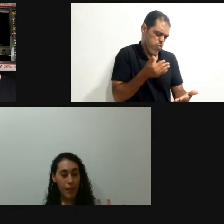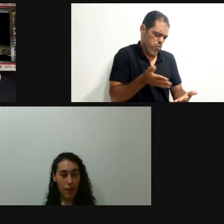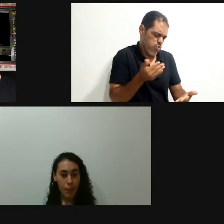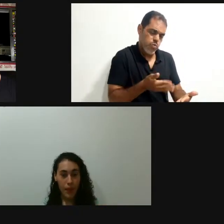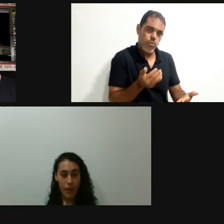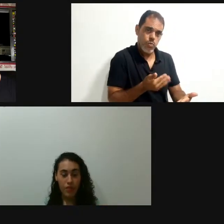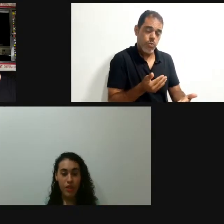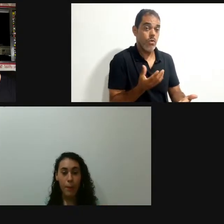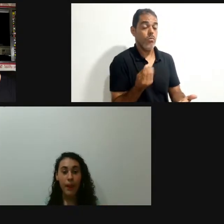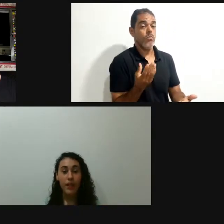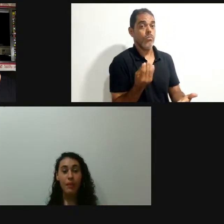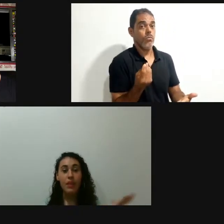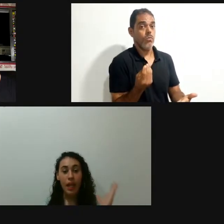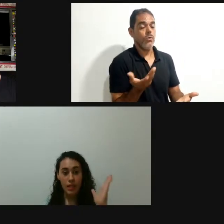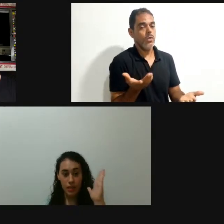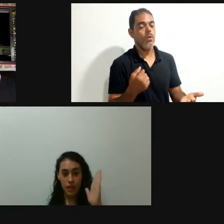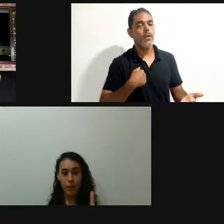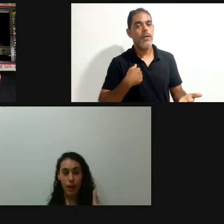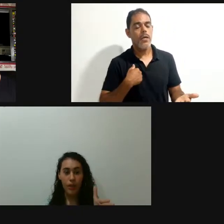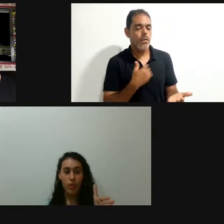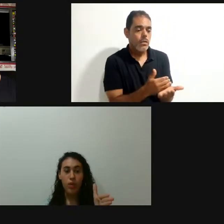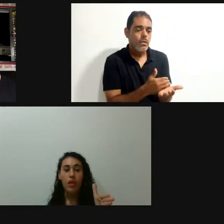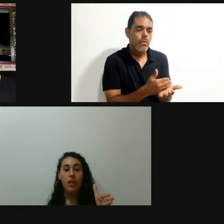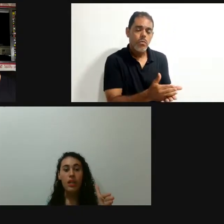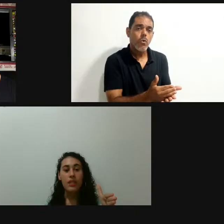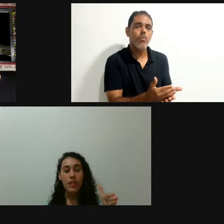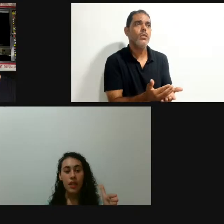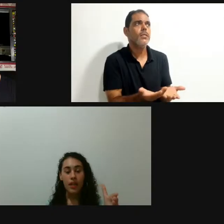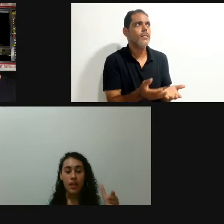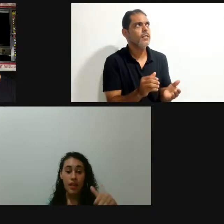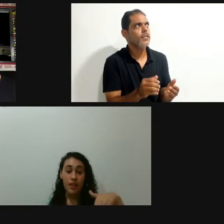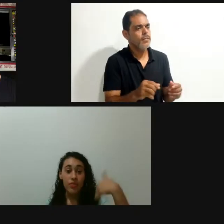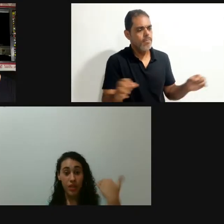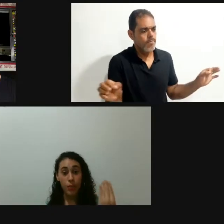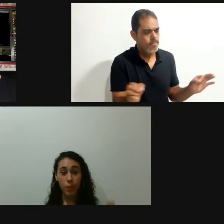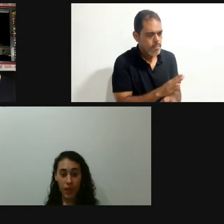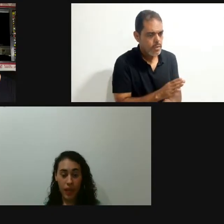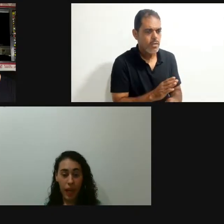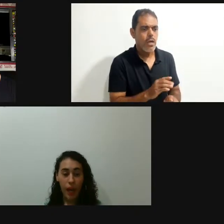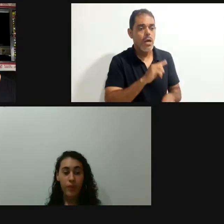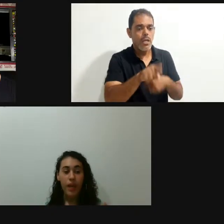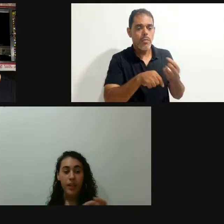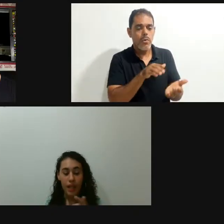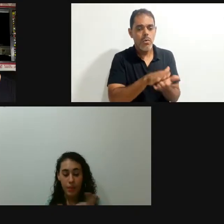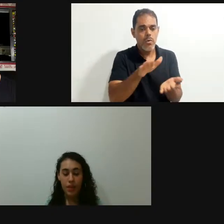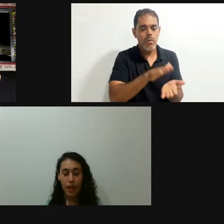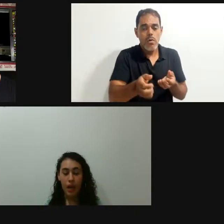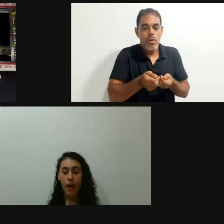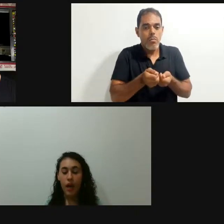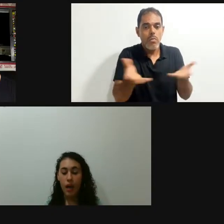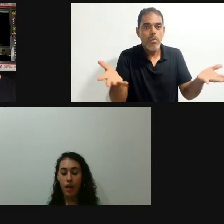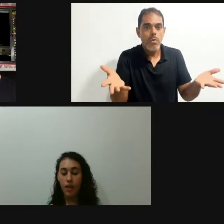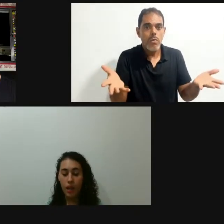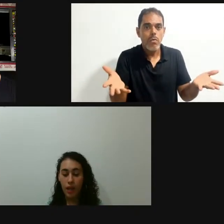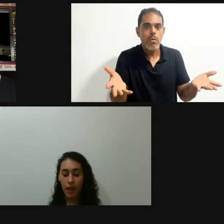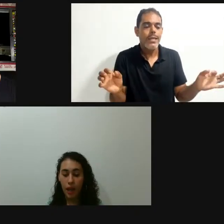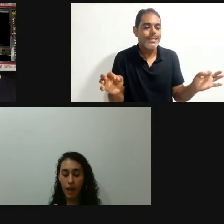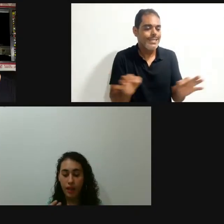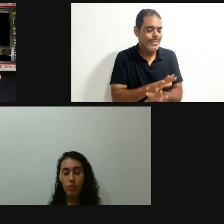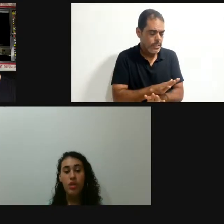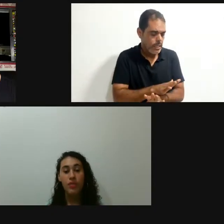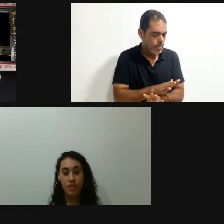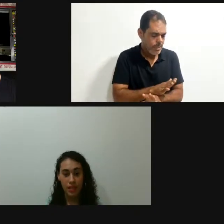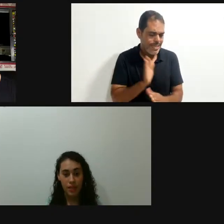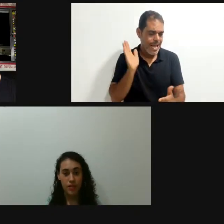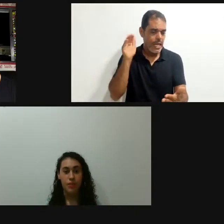a minha prévia para terminar esse trabalho enfim, publicar, é terminar